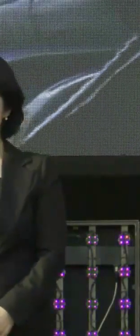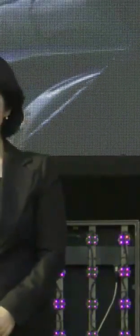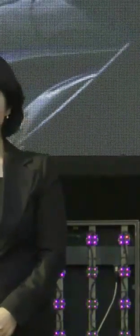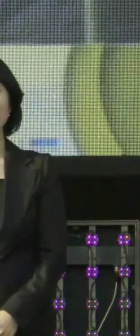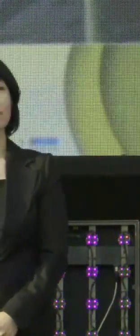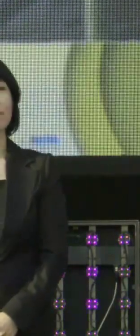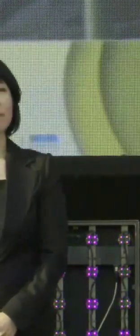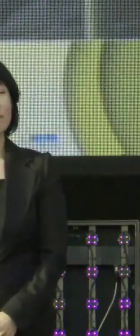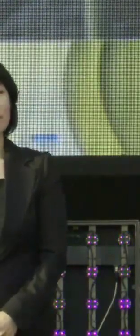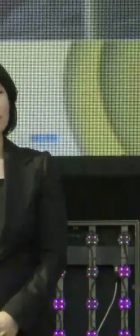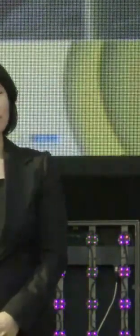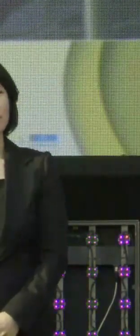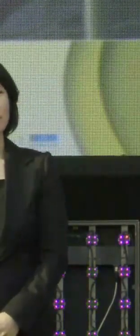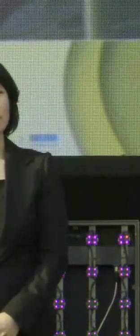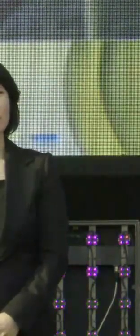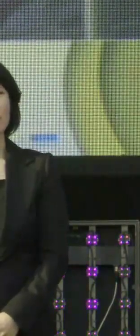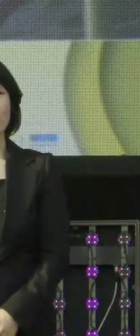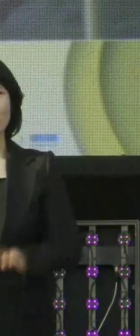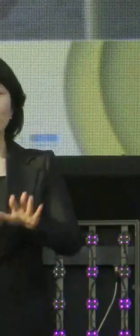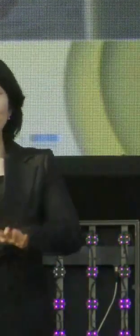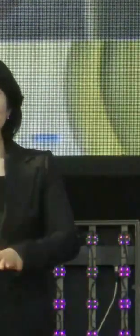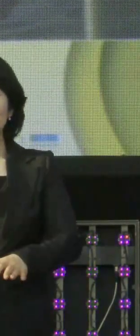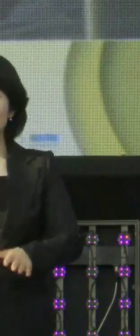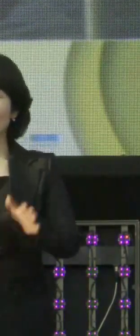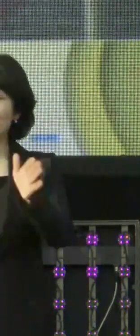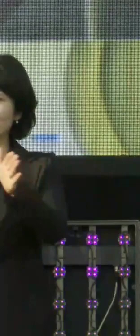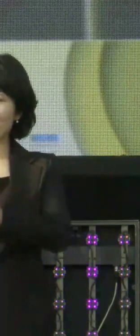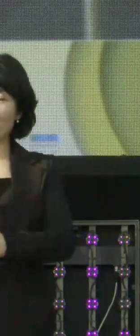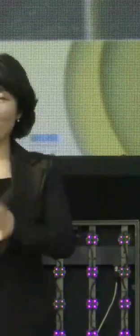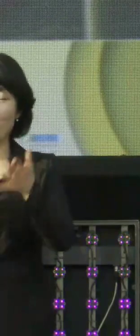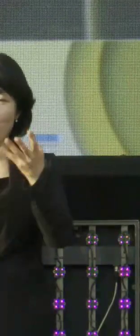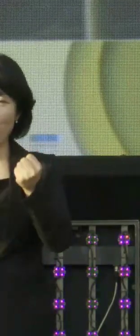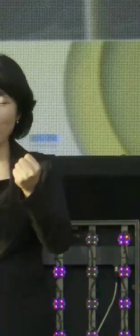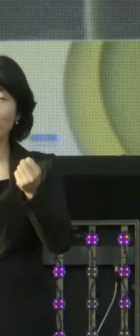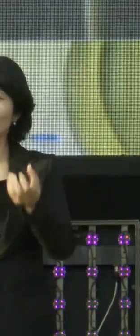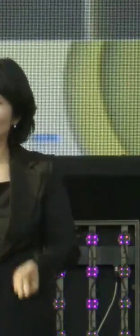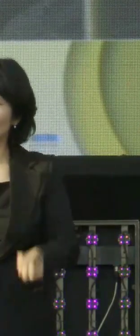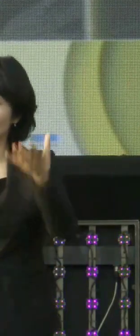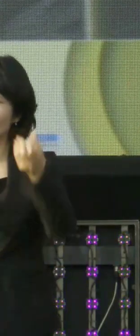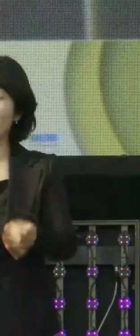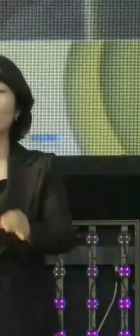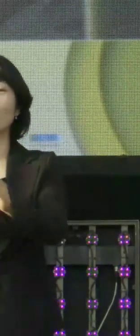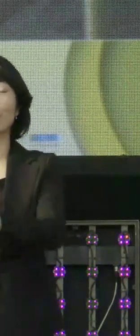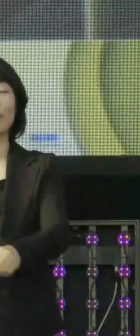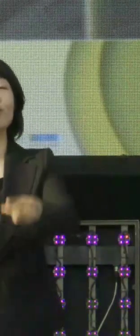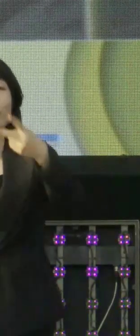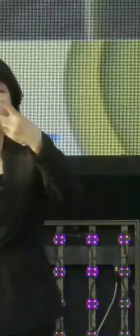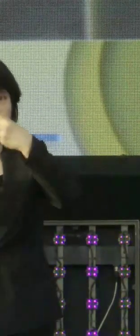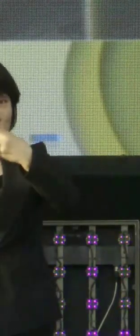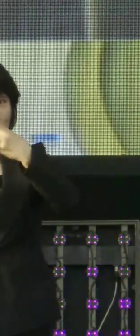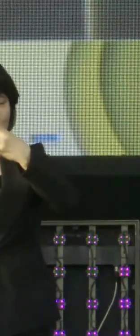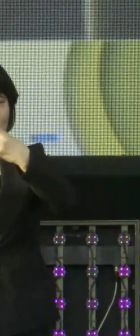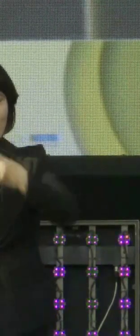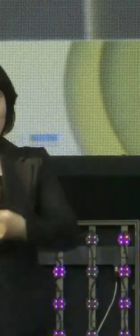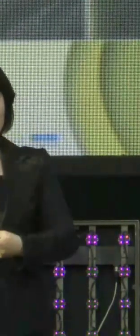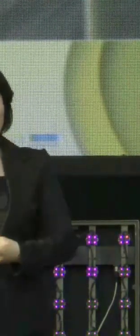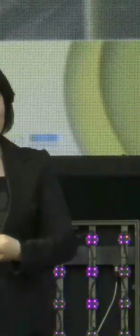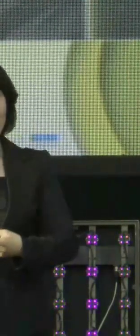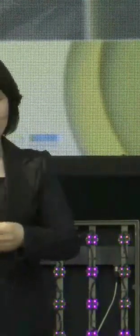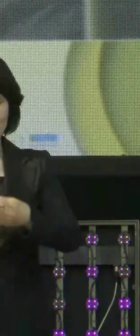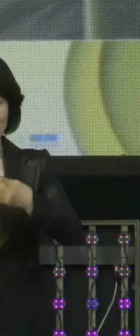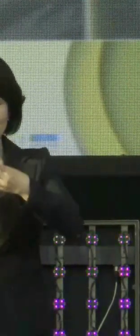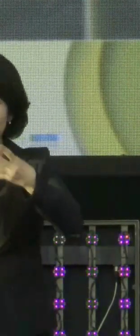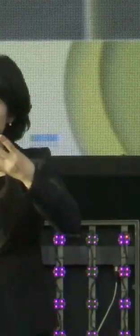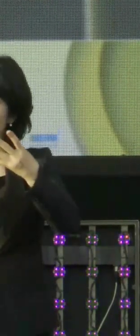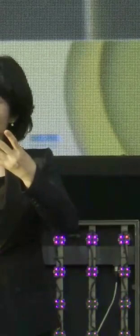예, 오늘은 이천시의 많은 축제 중에 두 번째 축제입니다. 이천시는 사계절 축제의